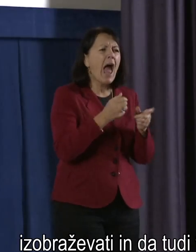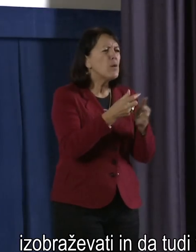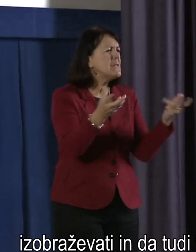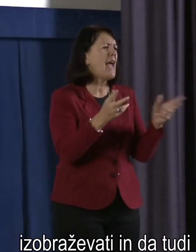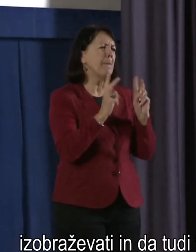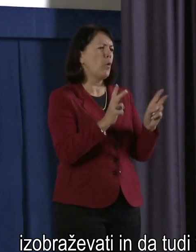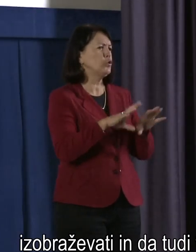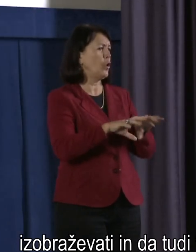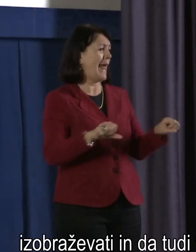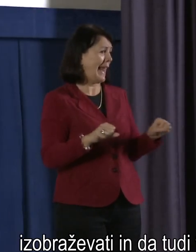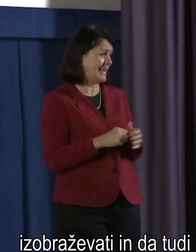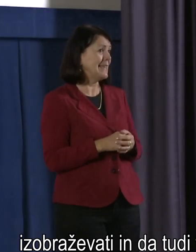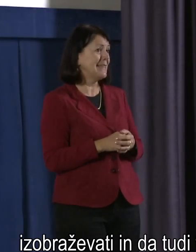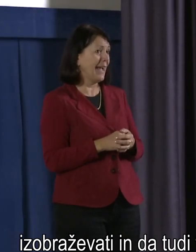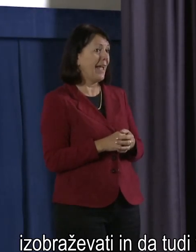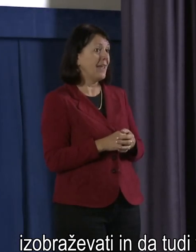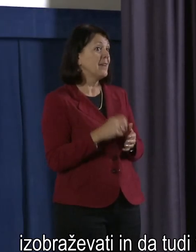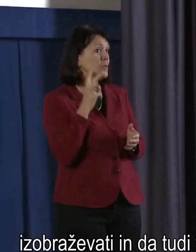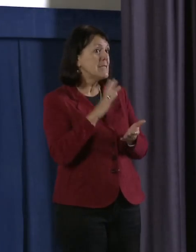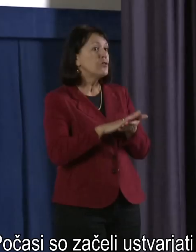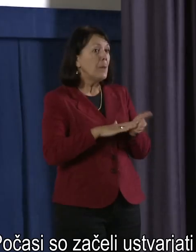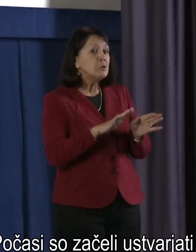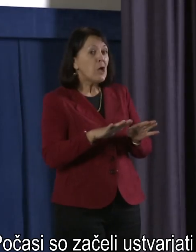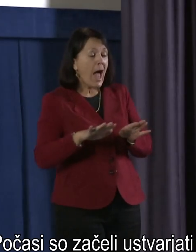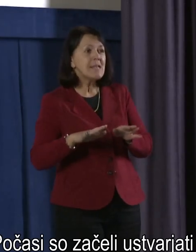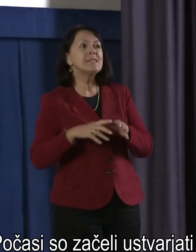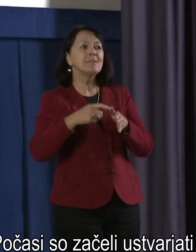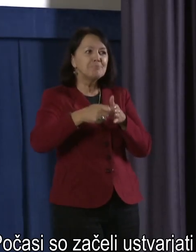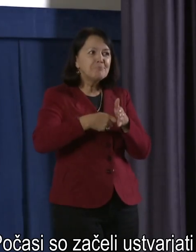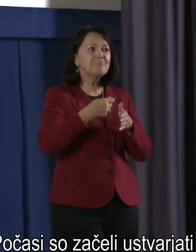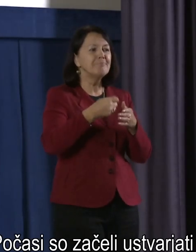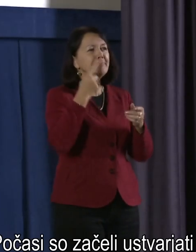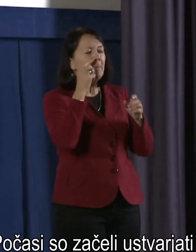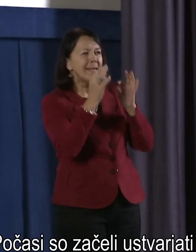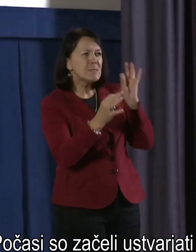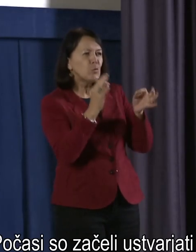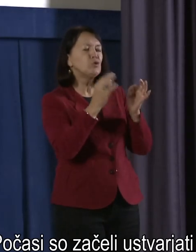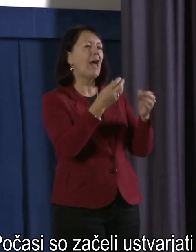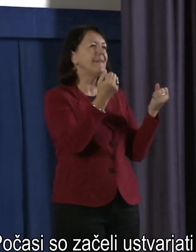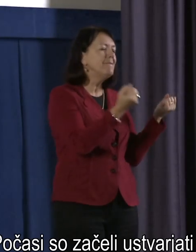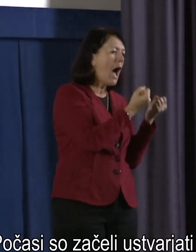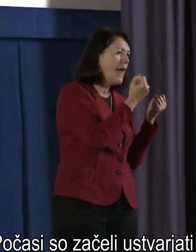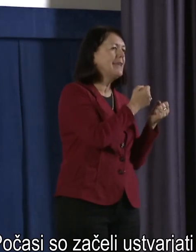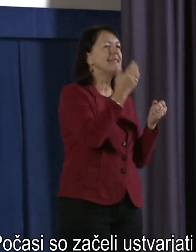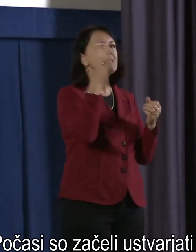tudi tehnično pokažejo, kaj je možno vse ustvariti. Počasi se je začelo ustvarjati na področju